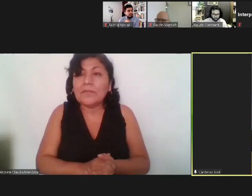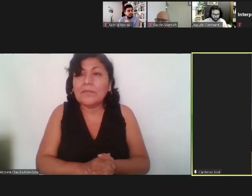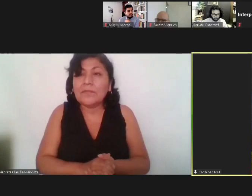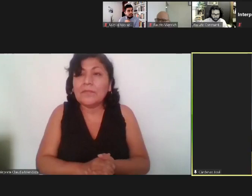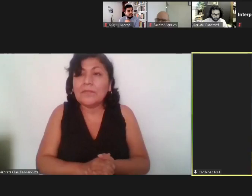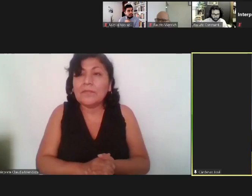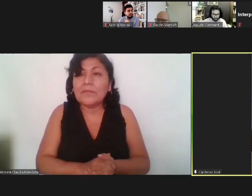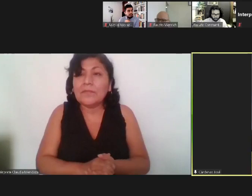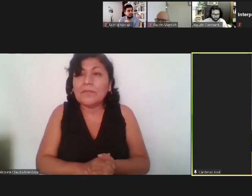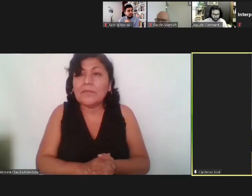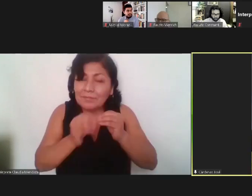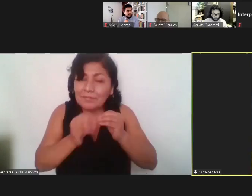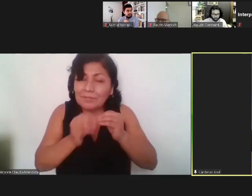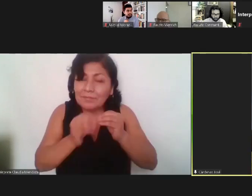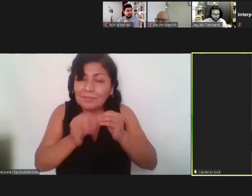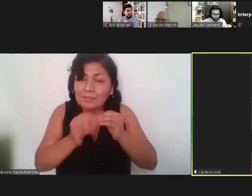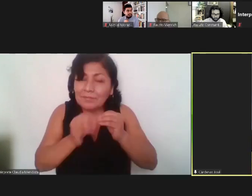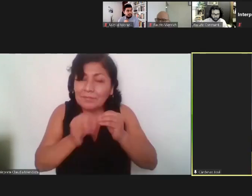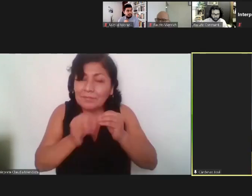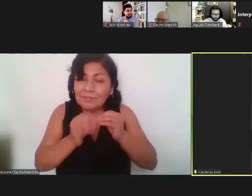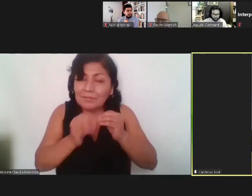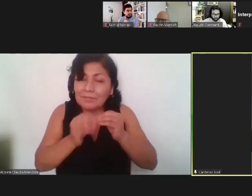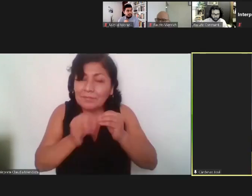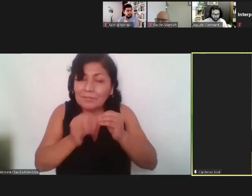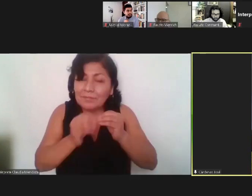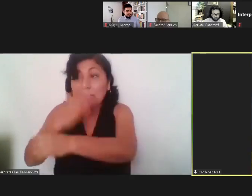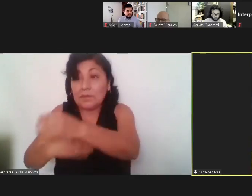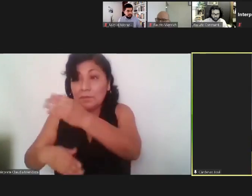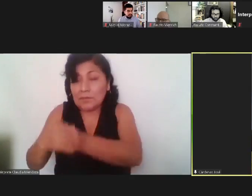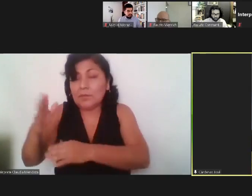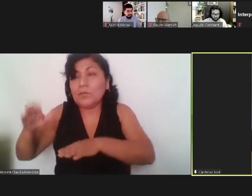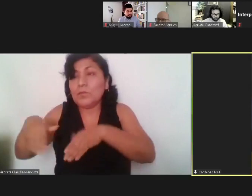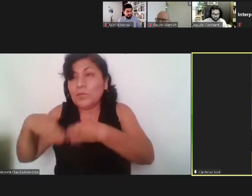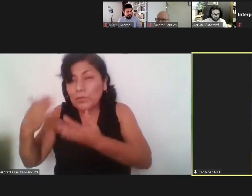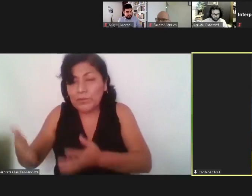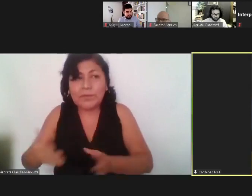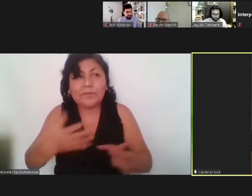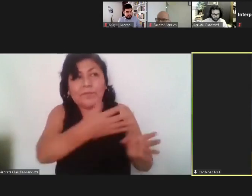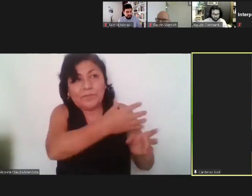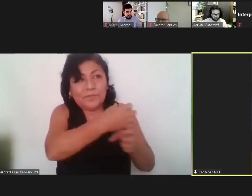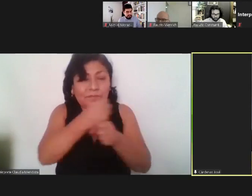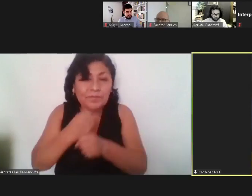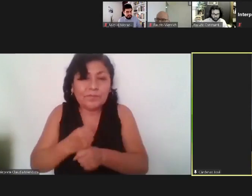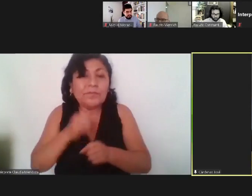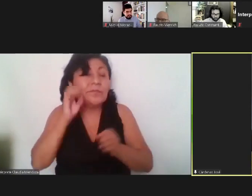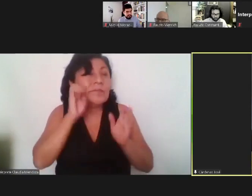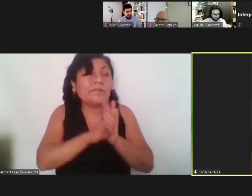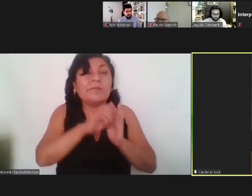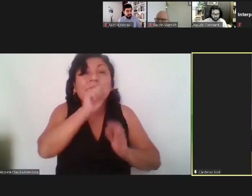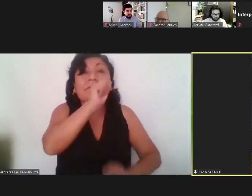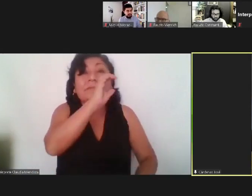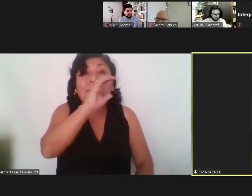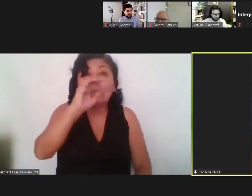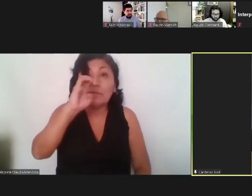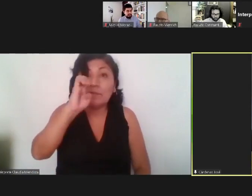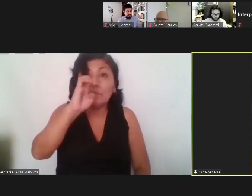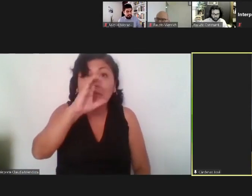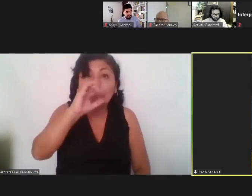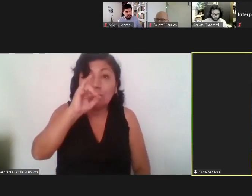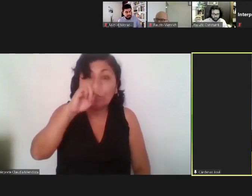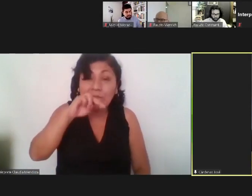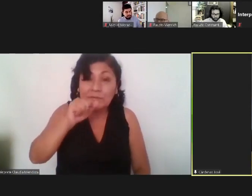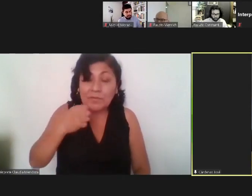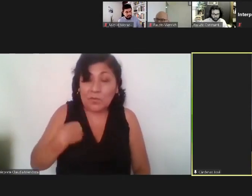para que las personas con discapacidad puedan acceder. En Accesine, por ejemplo, tenemos como objetivo